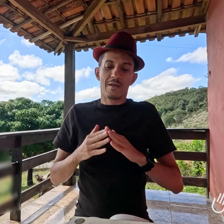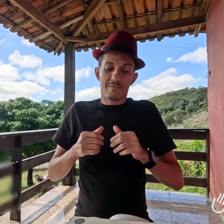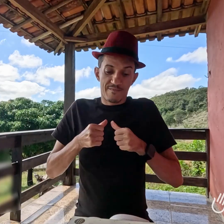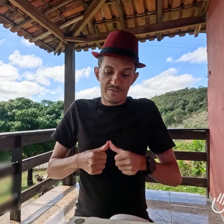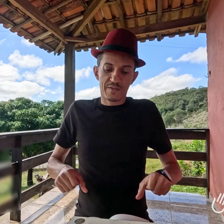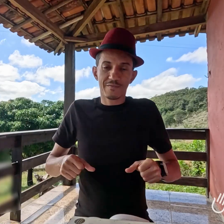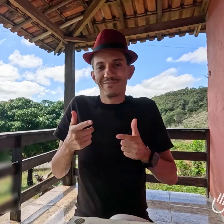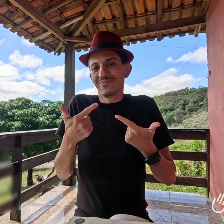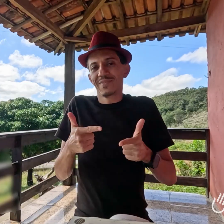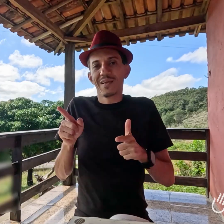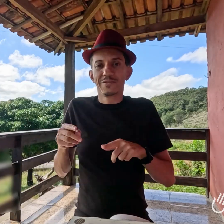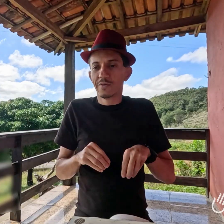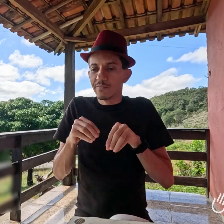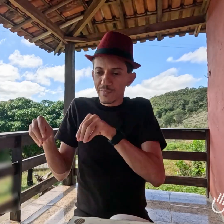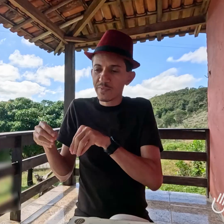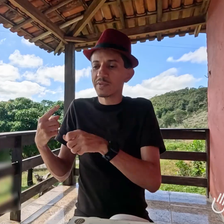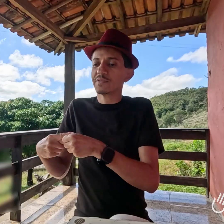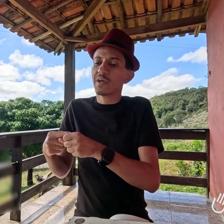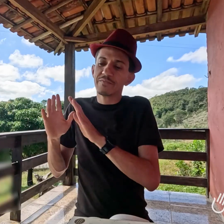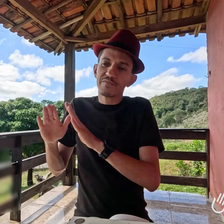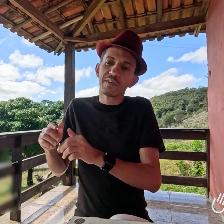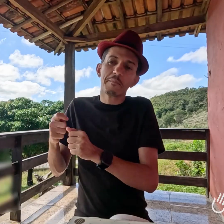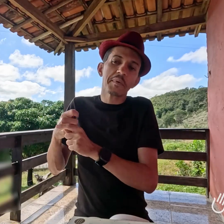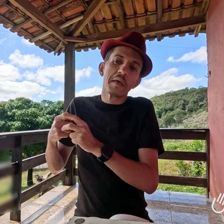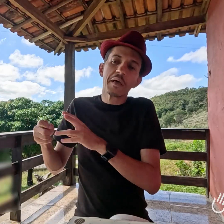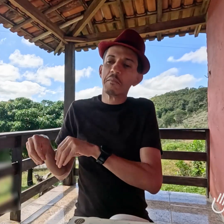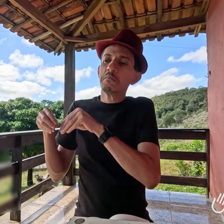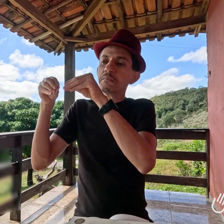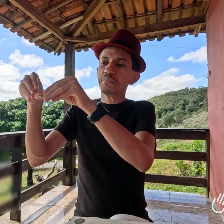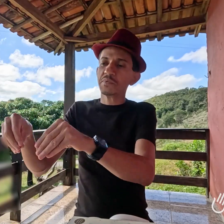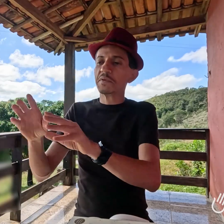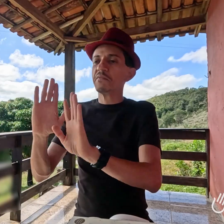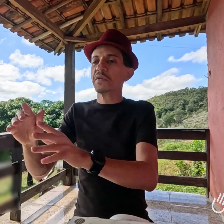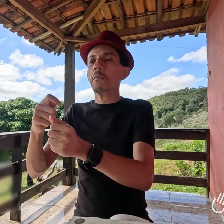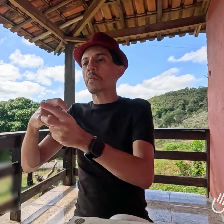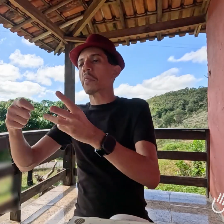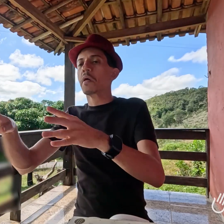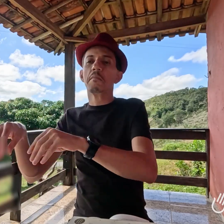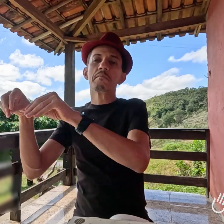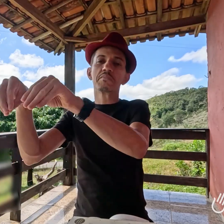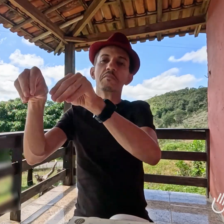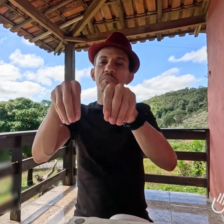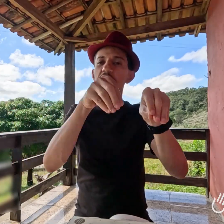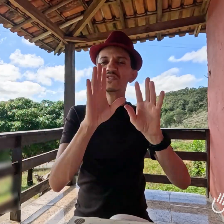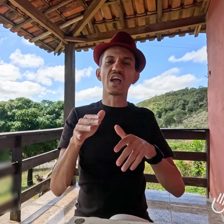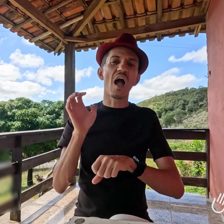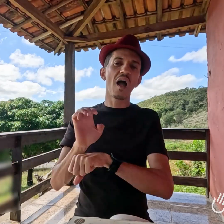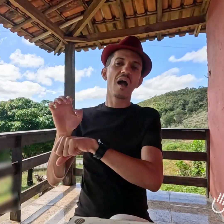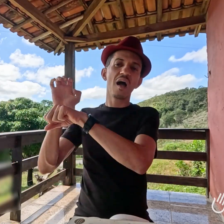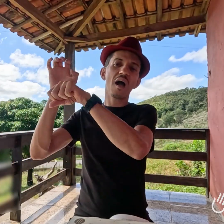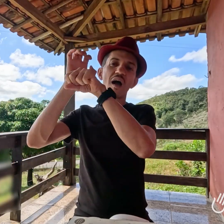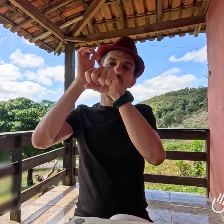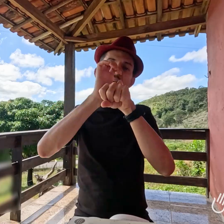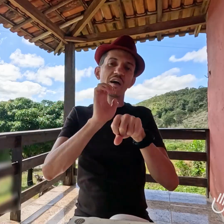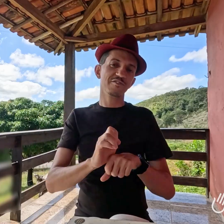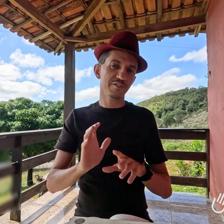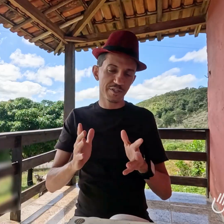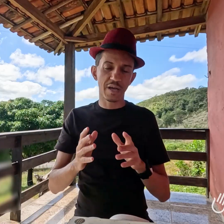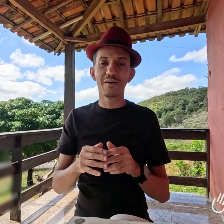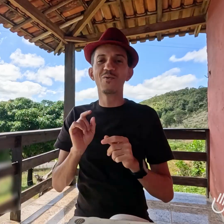e também o Libras em Jogo, assim, versão física, versão impressa? Não sabemos dizer isso. Por quê? Cada vez